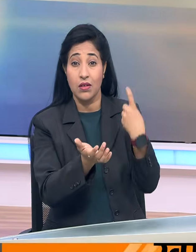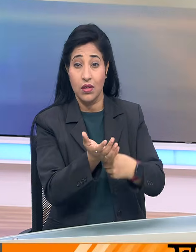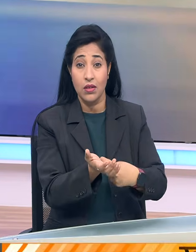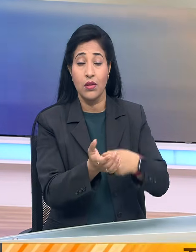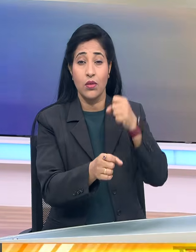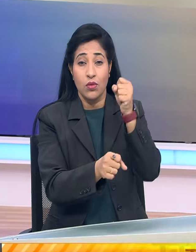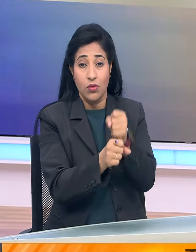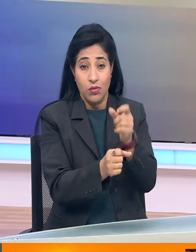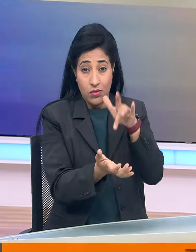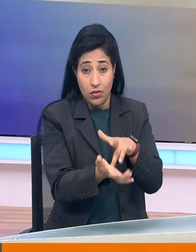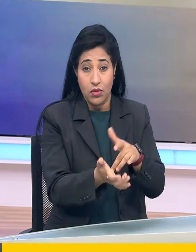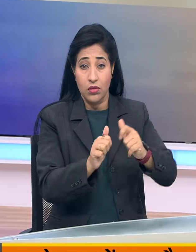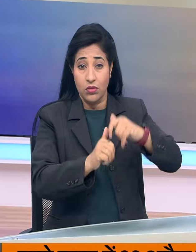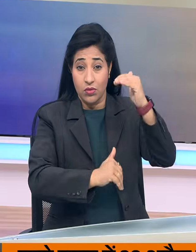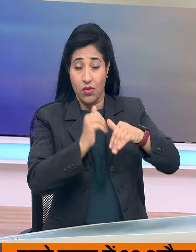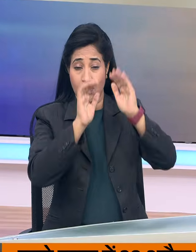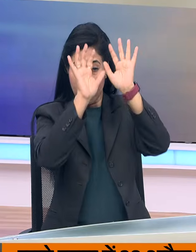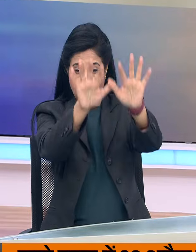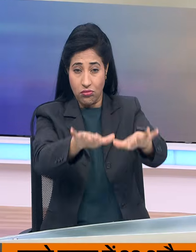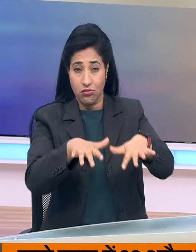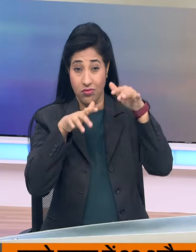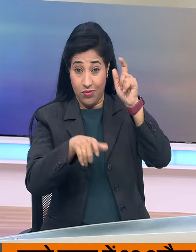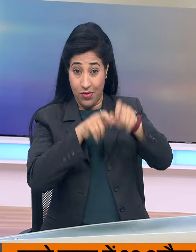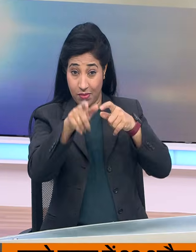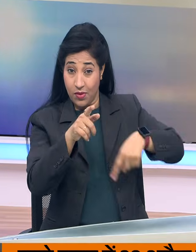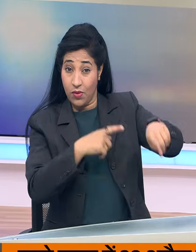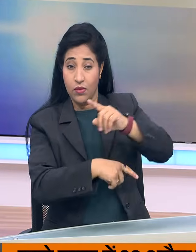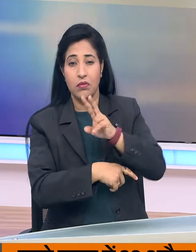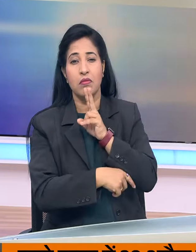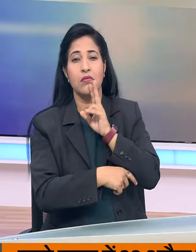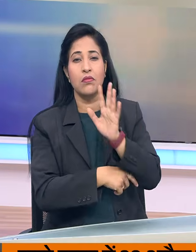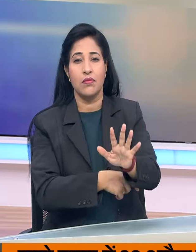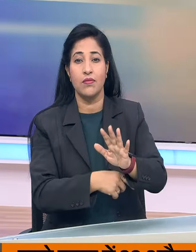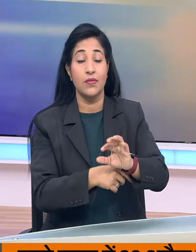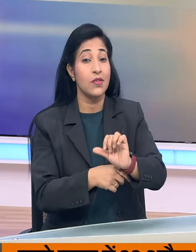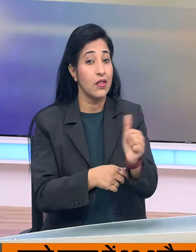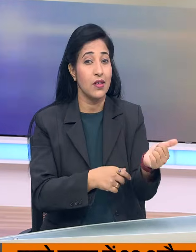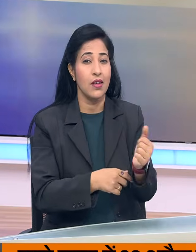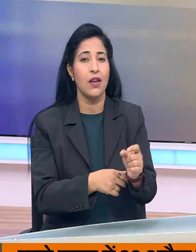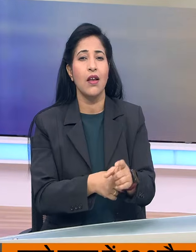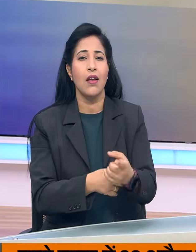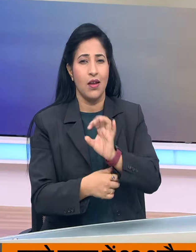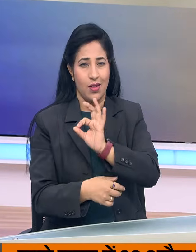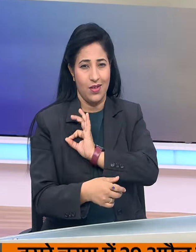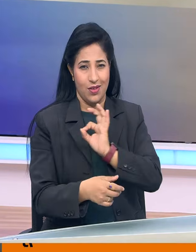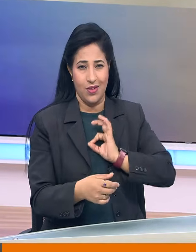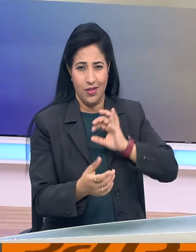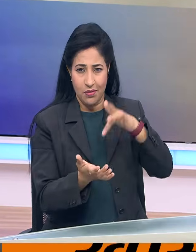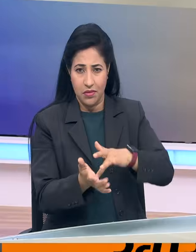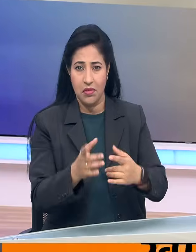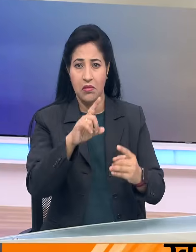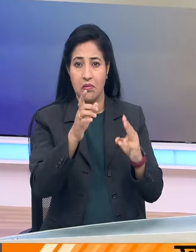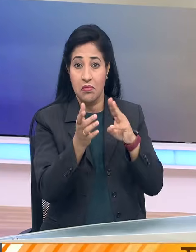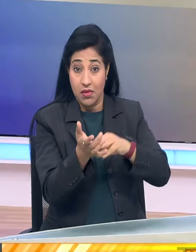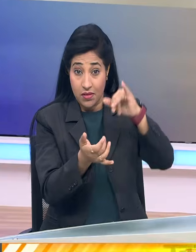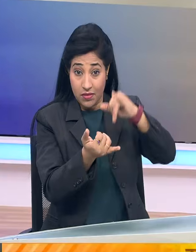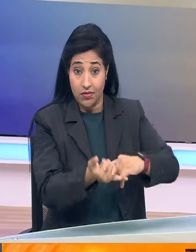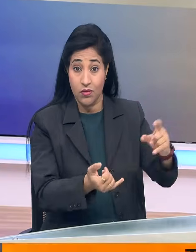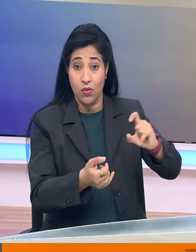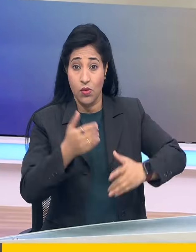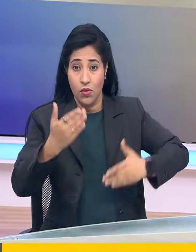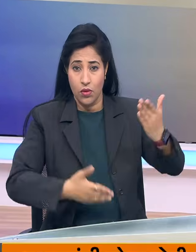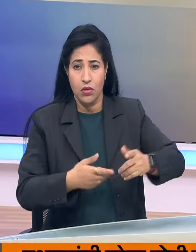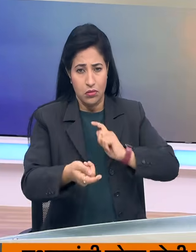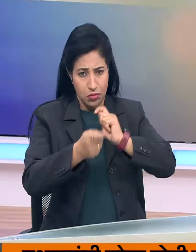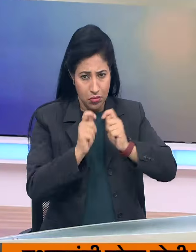राजारहाट गोपालपुर में चुनावी जनसभा को संबोधित करेंगे। इसके अलावा त्रिपुरा के मुख्यमंत्री माणिक साहा कोलकाता में एक प्रेस